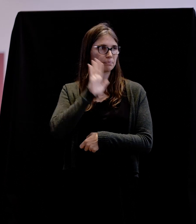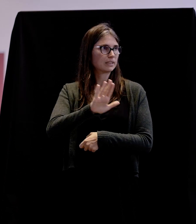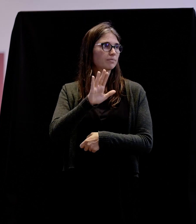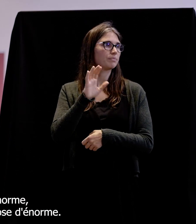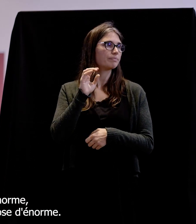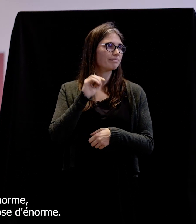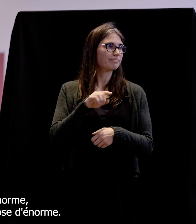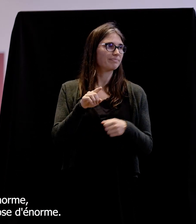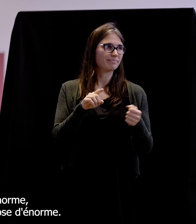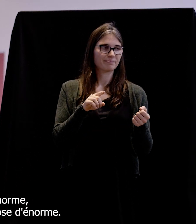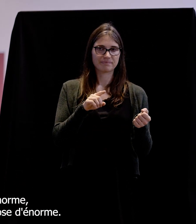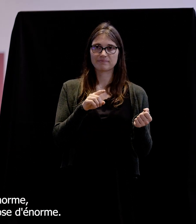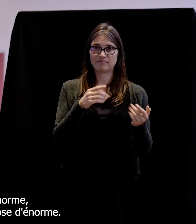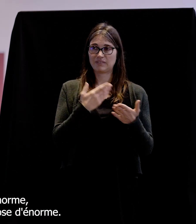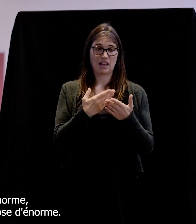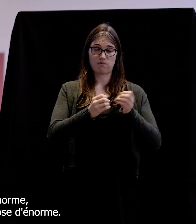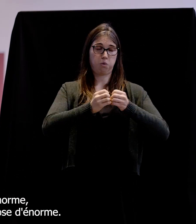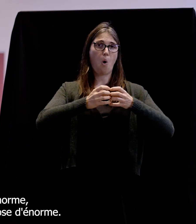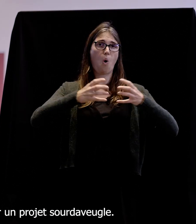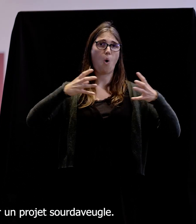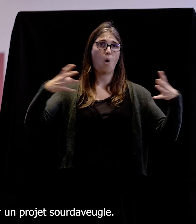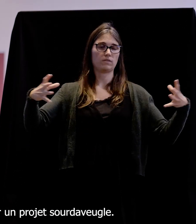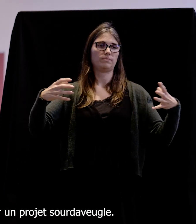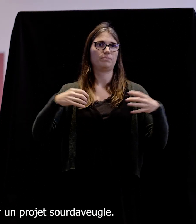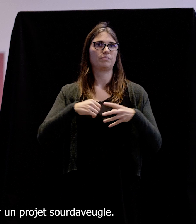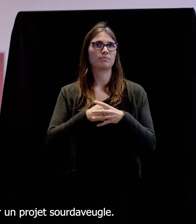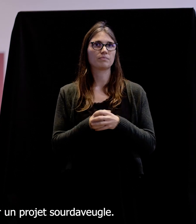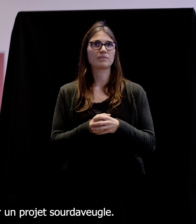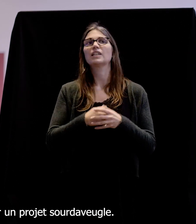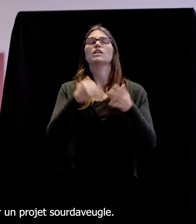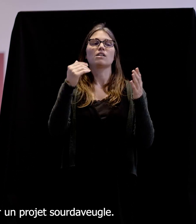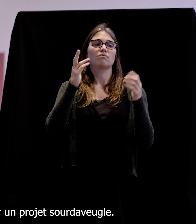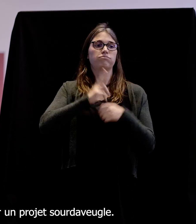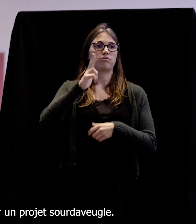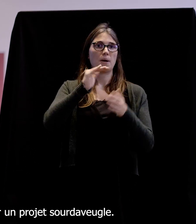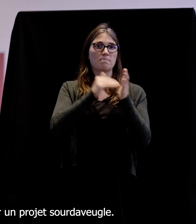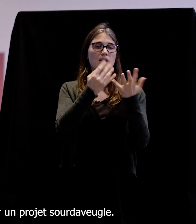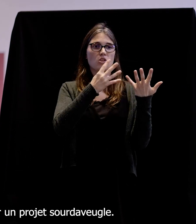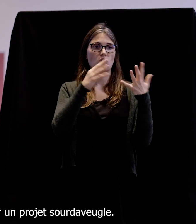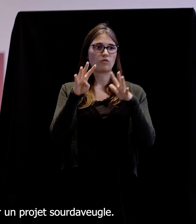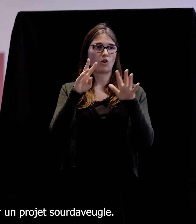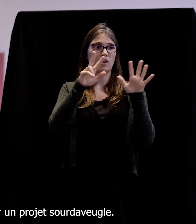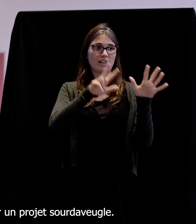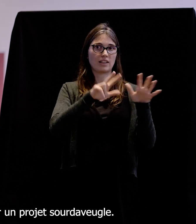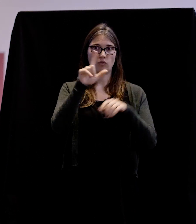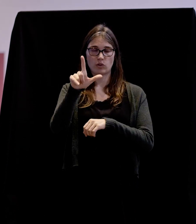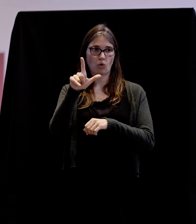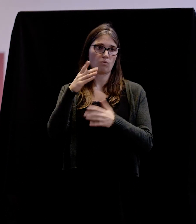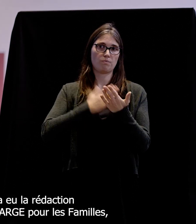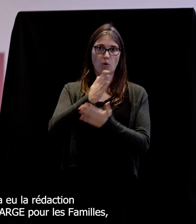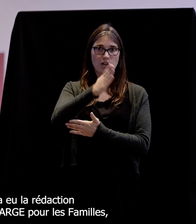Elle est énorme, c'est quelque chose d'énorme. Ça a commencé en 1982 par un projet